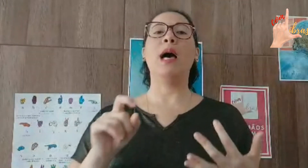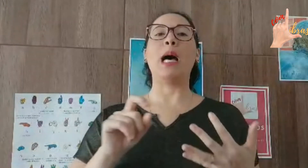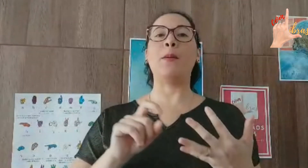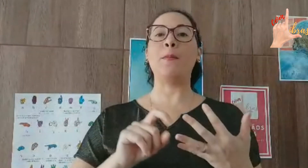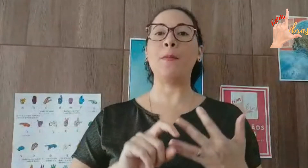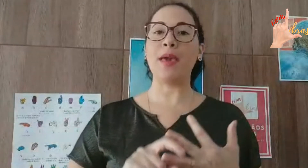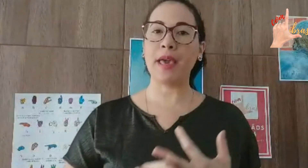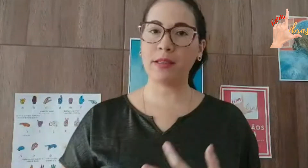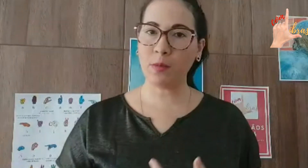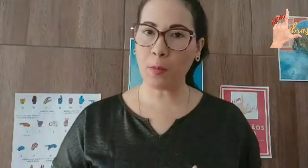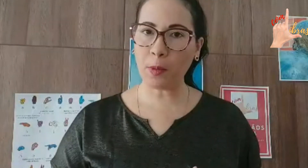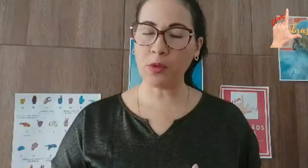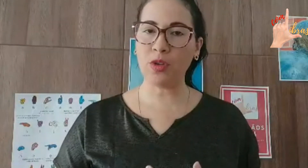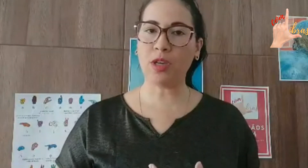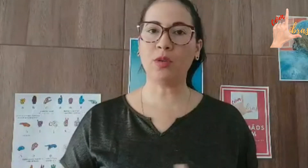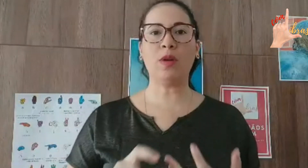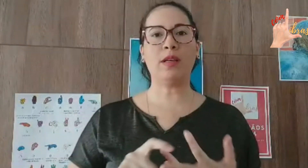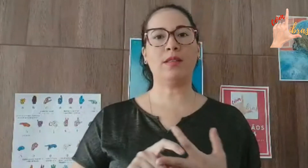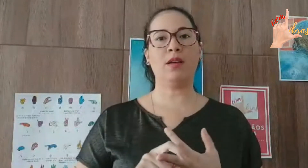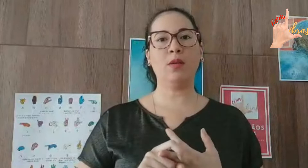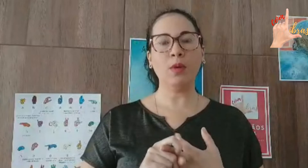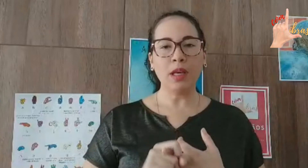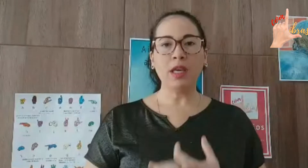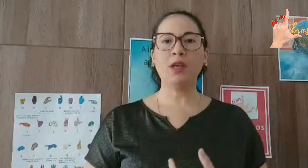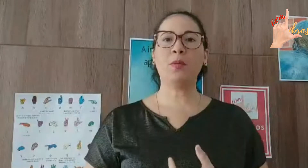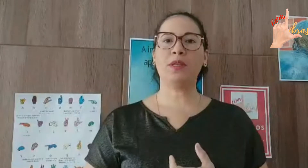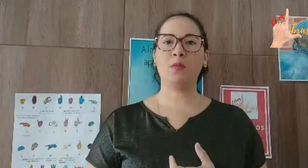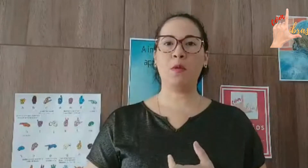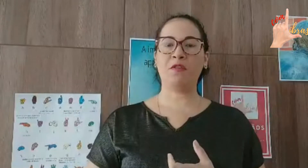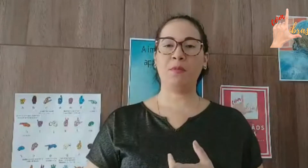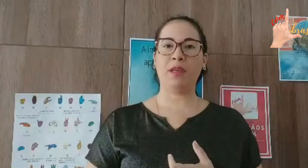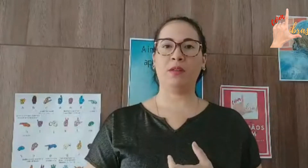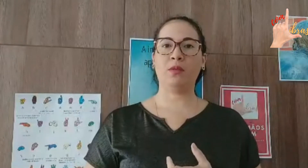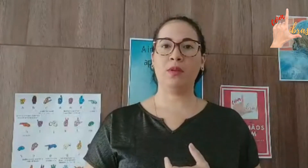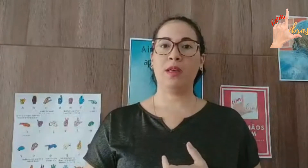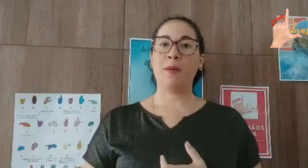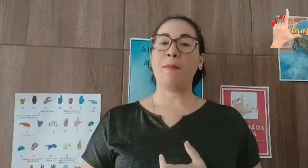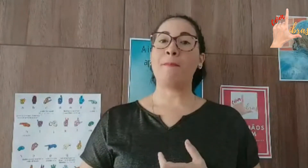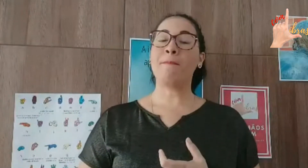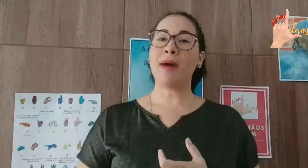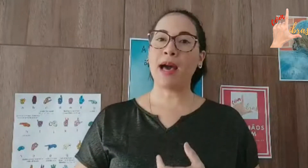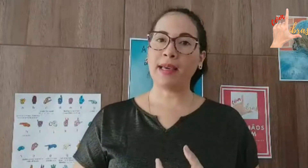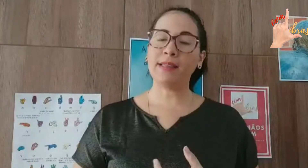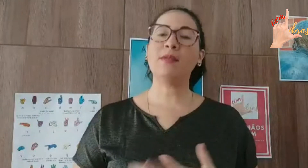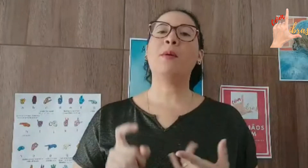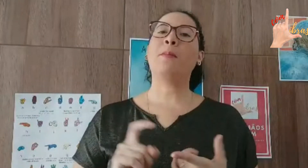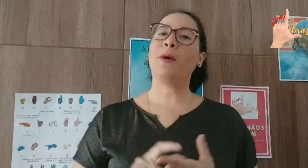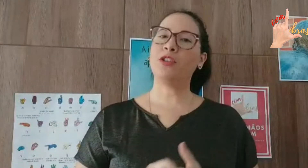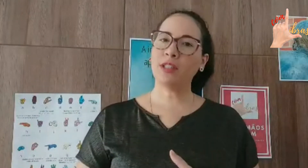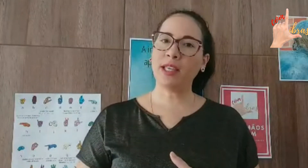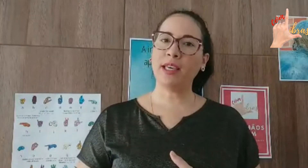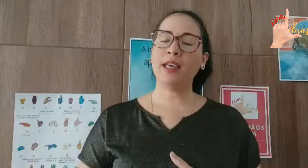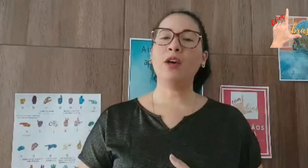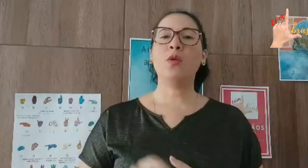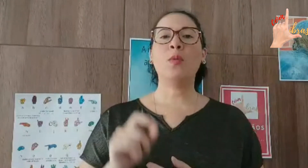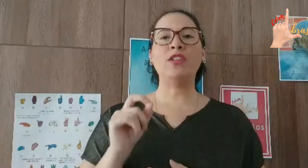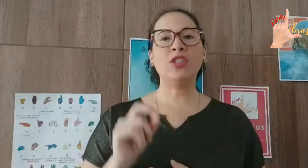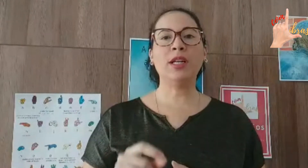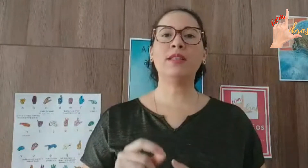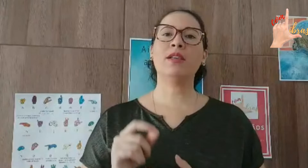o mesmo ponto de articulação e o mesmo movimento, mas pode ter uma direção